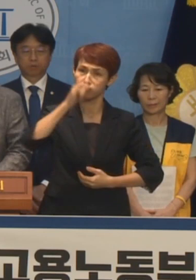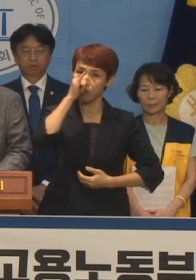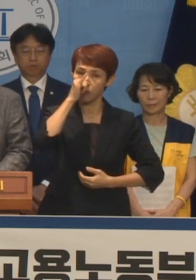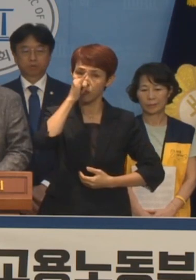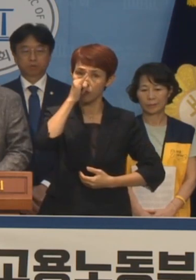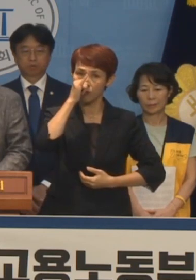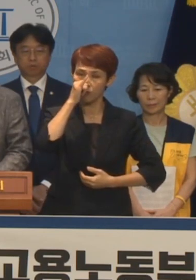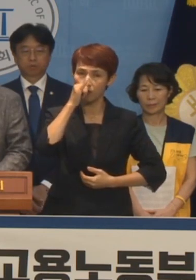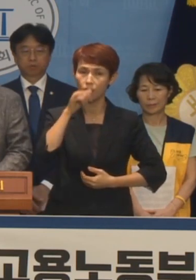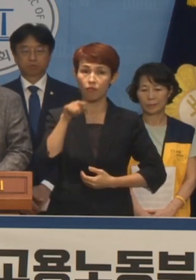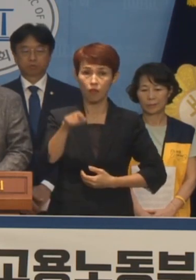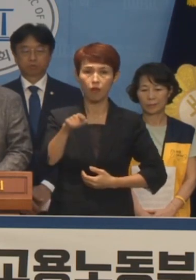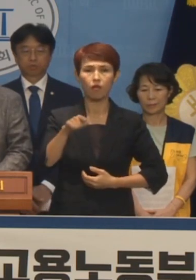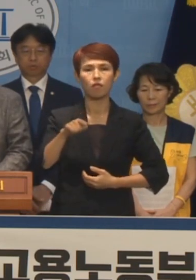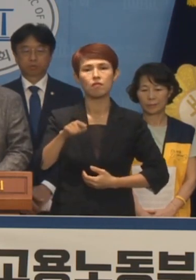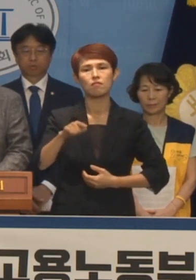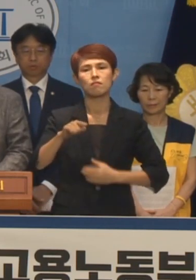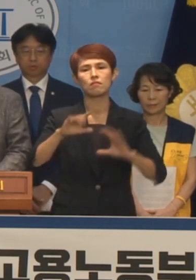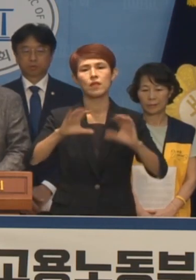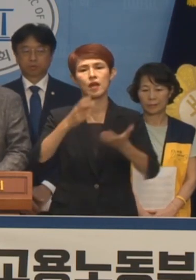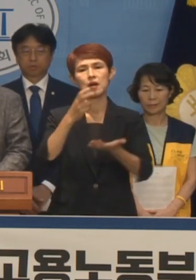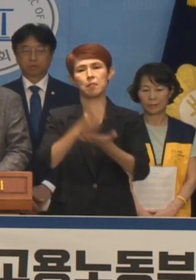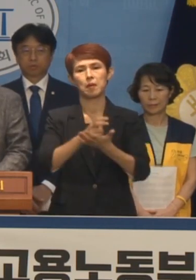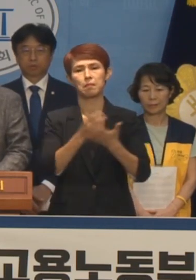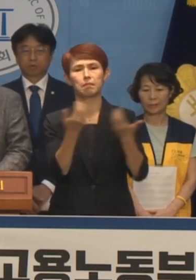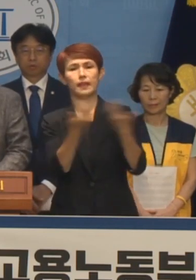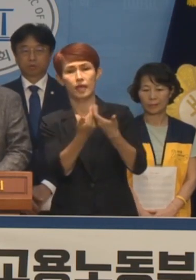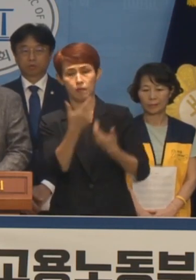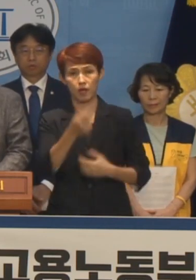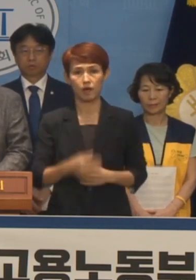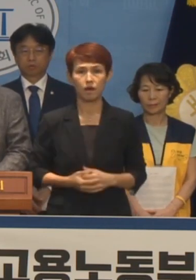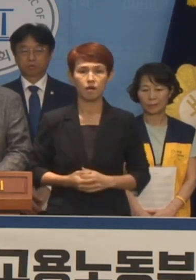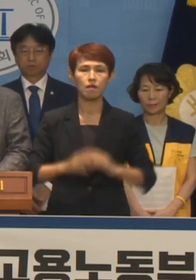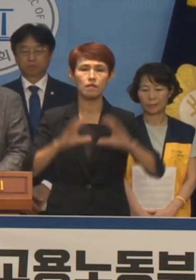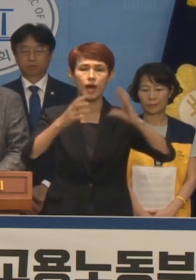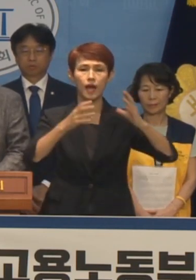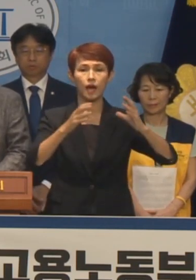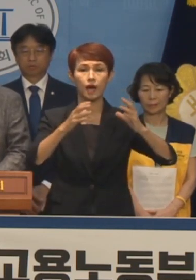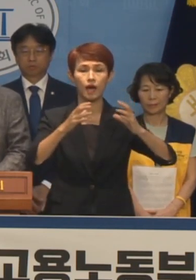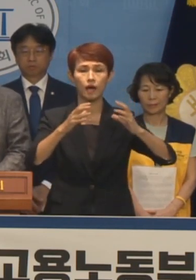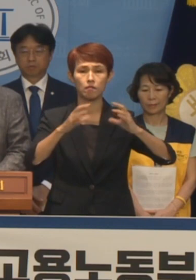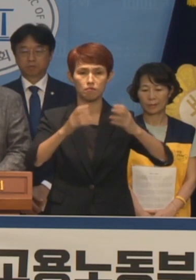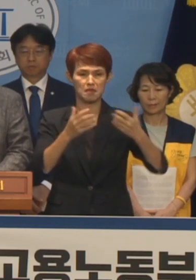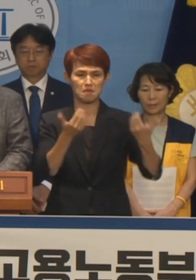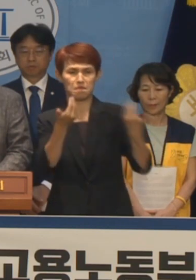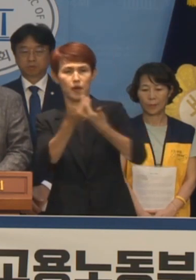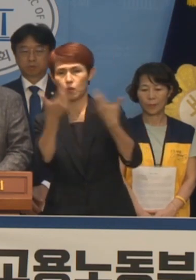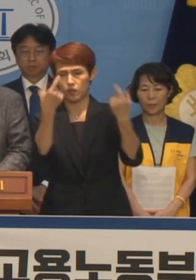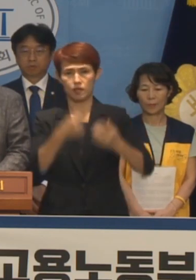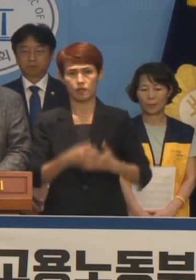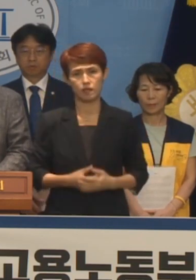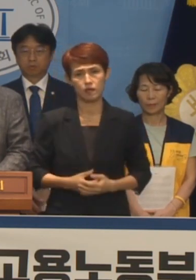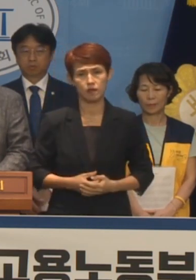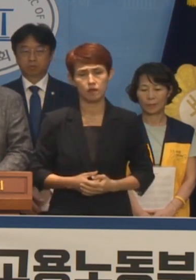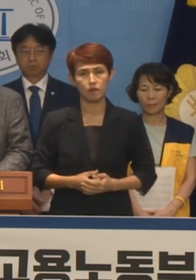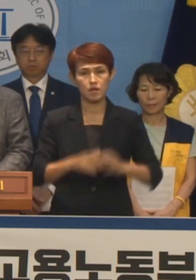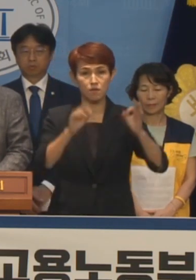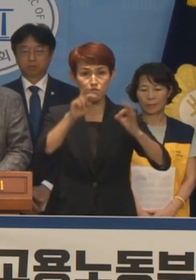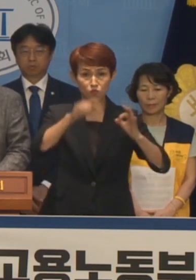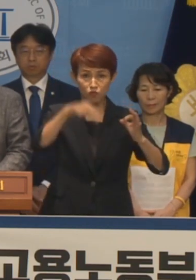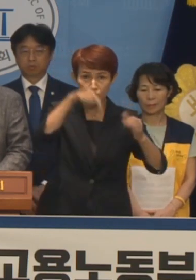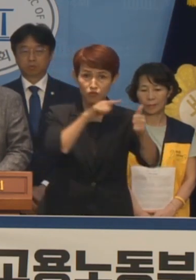반헌법 세력은 윤석열 대통령이 요즘 즐겨 쓰는 표현에 따르면 반국가 세력입니다. 반국가 세력 김문수